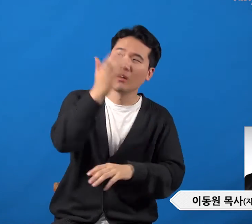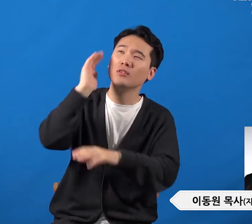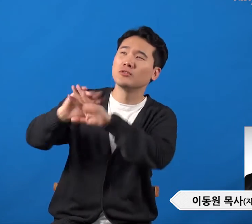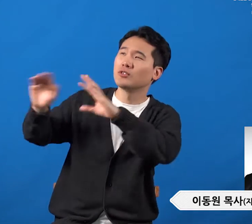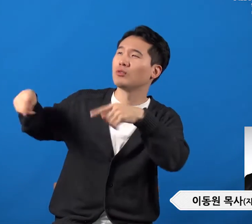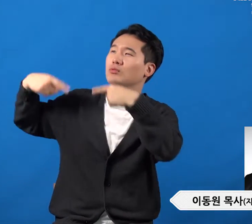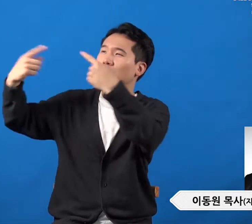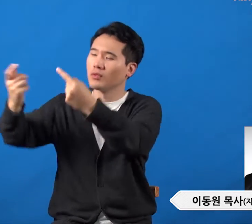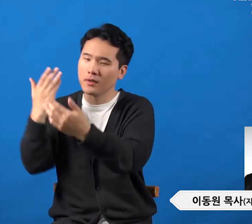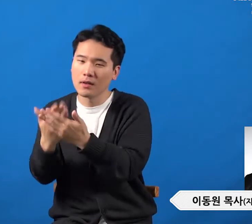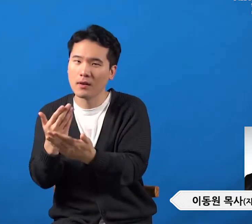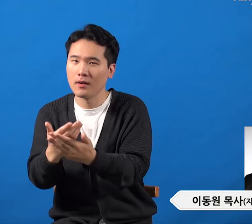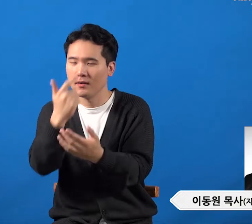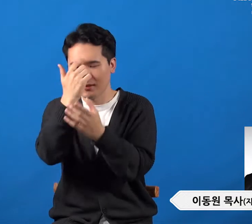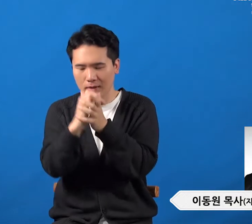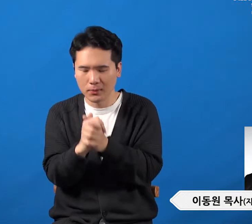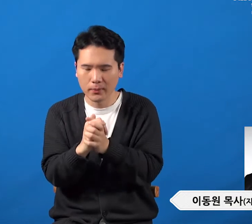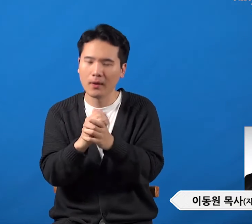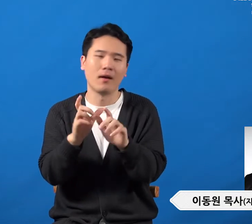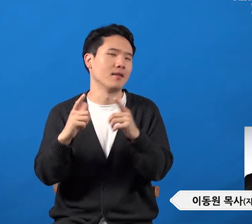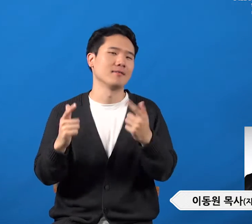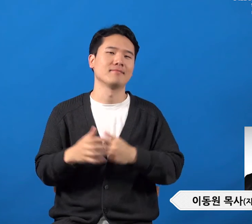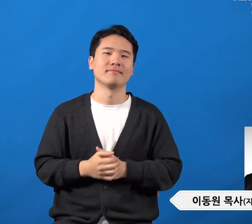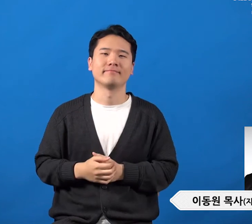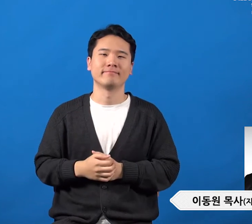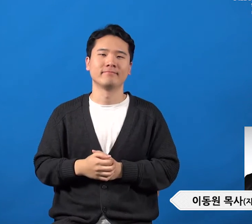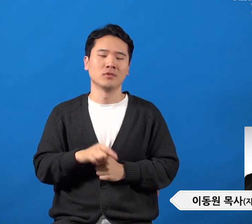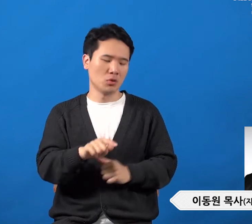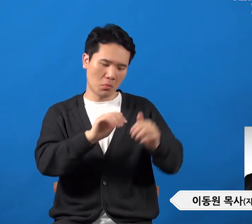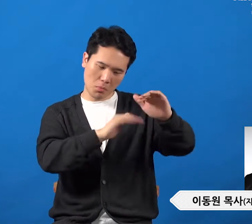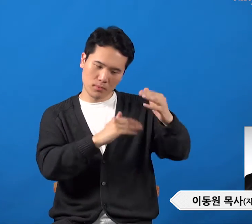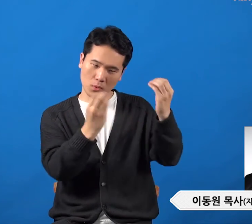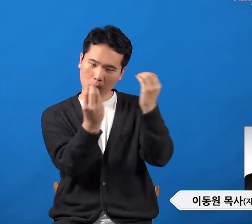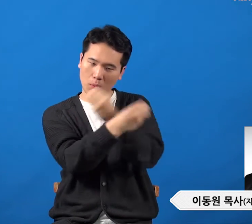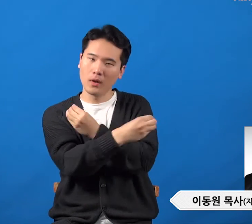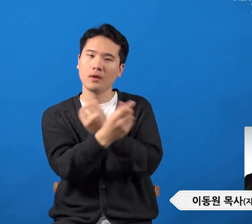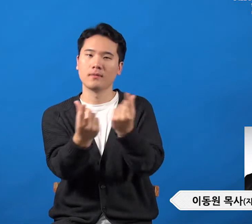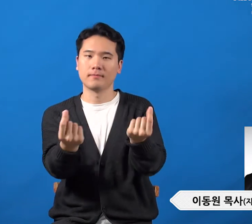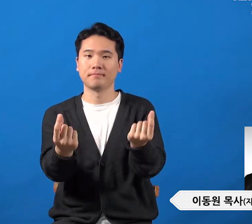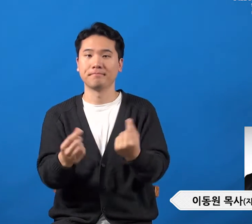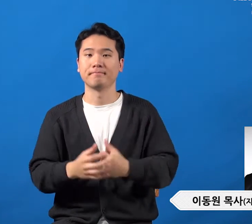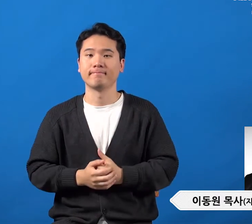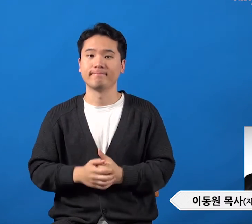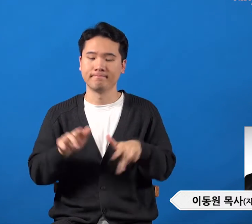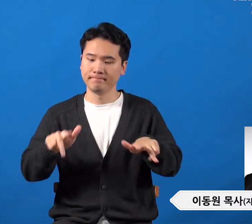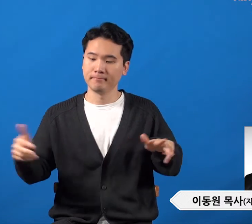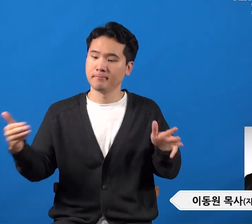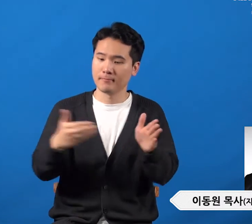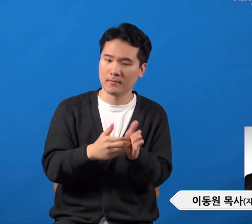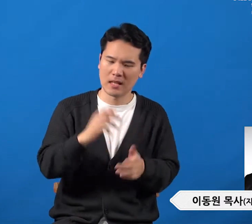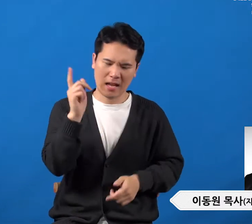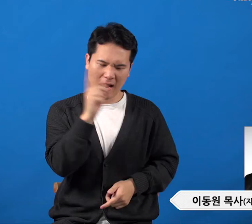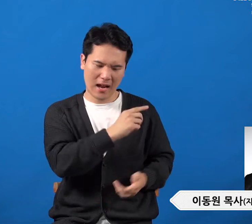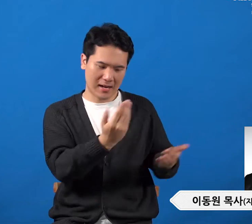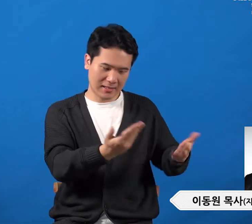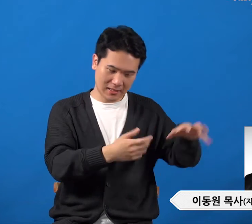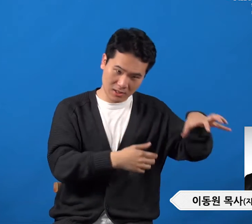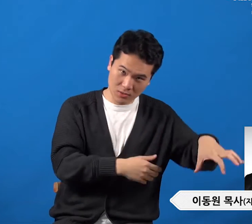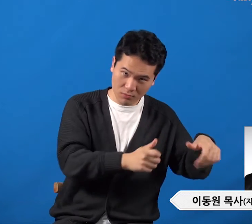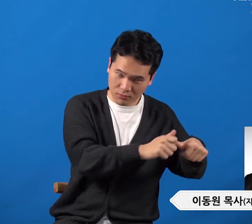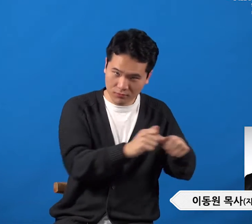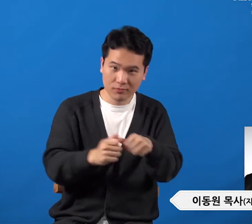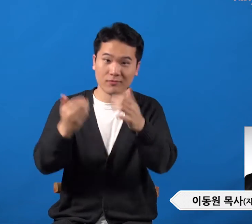가게 해달라고 드리는 기도가 아니에요. 그건 본문을 잘못 오해한 것입니다. 지금까지 악한 일에서